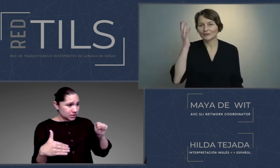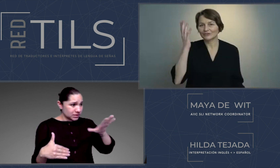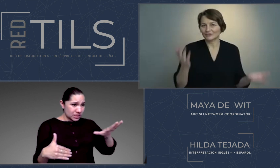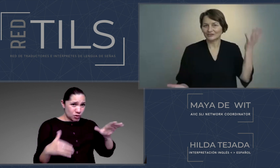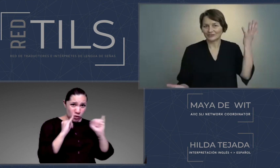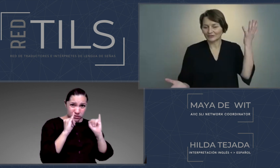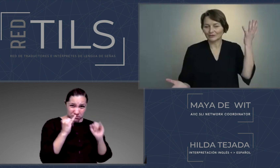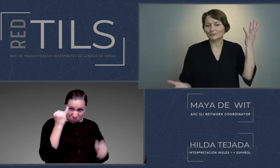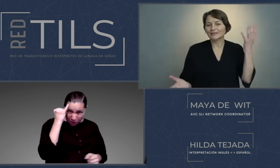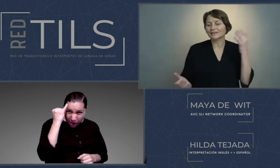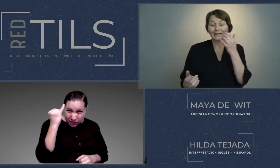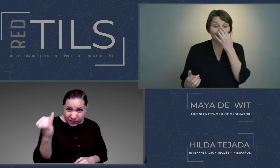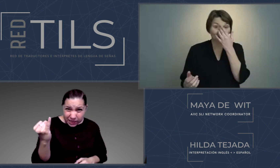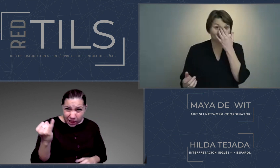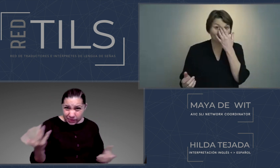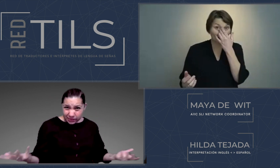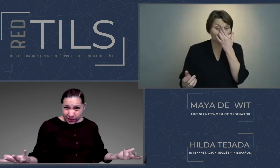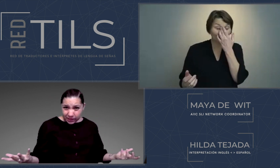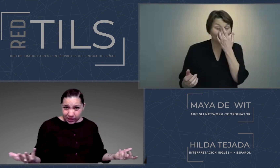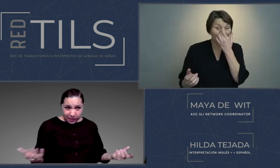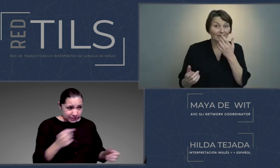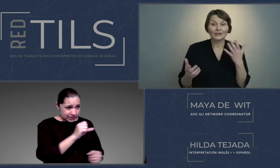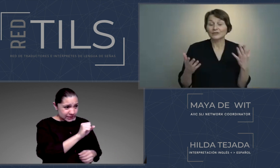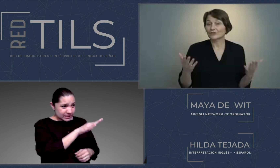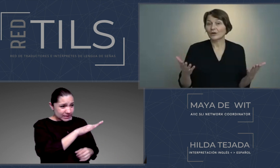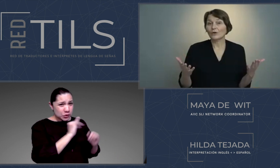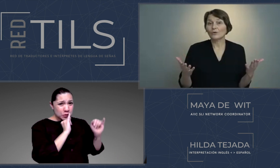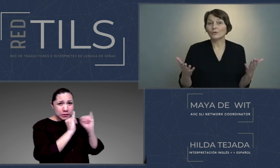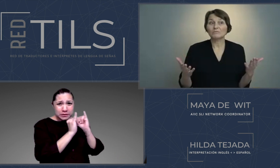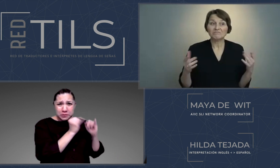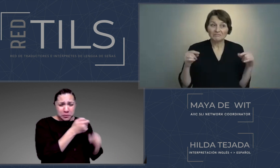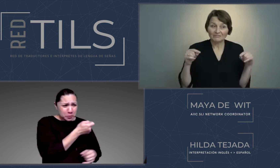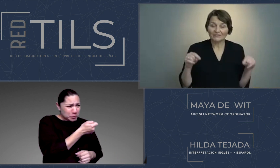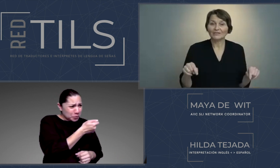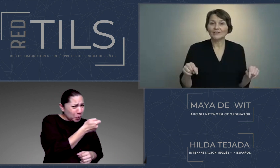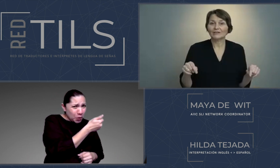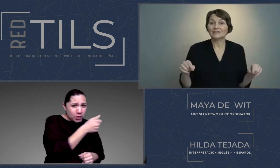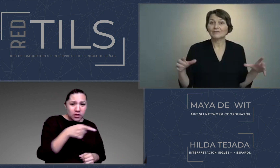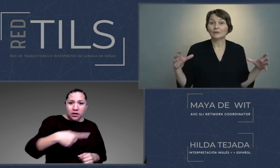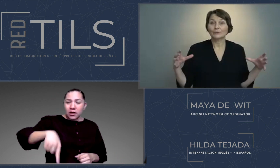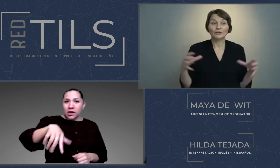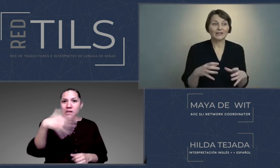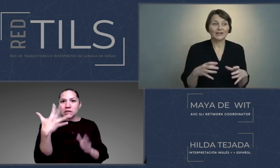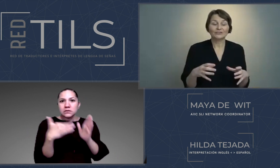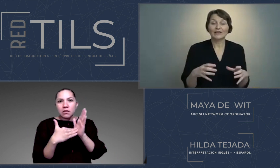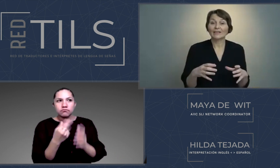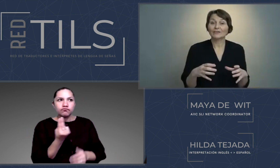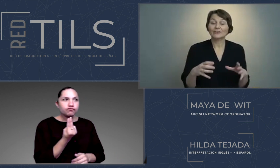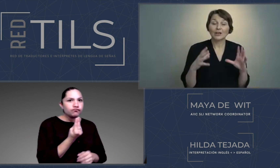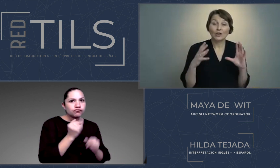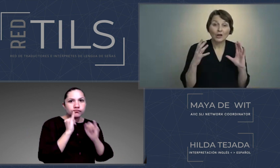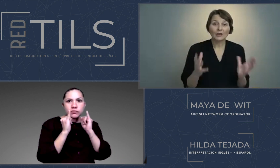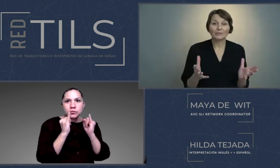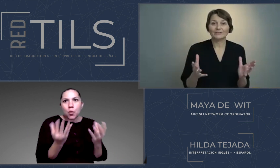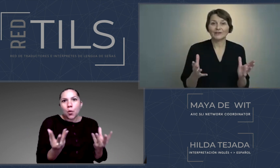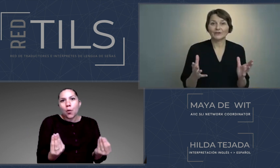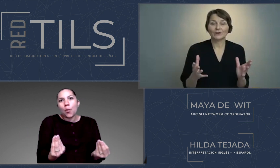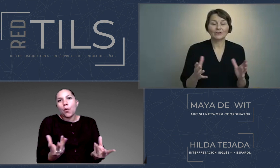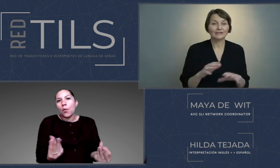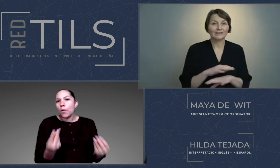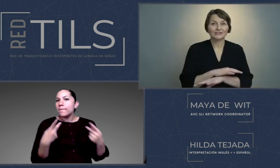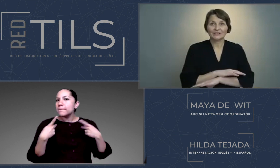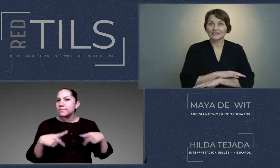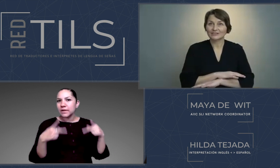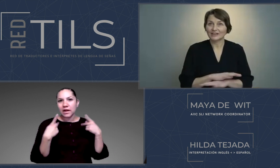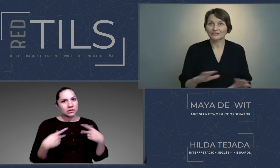nada más 65 intérpretes para 15,000 personas. Está totalmente desbalanceado y desequilibrado eso. Entonces, la comunidad